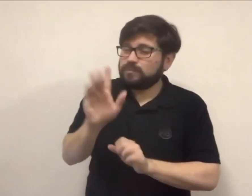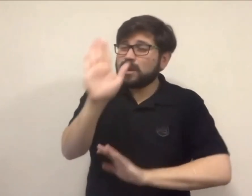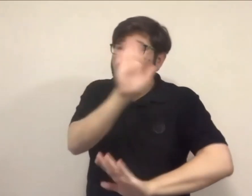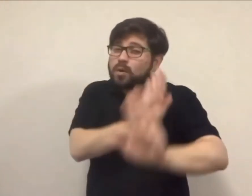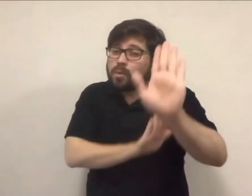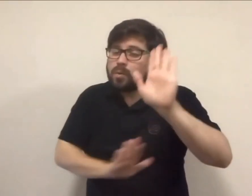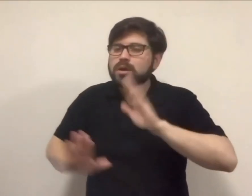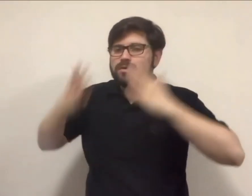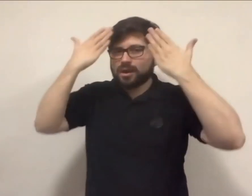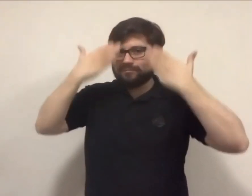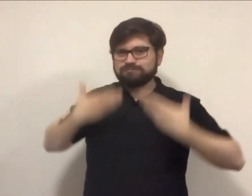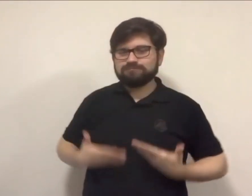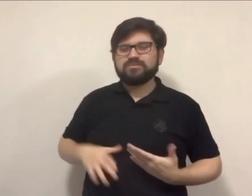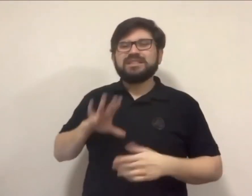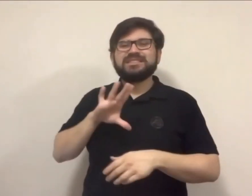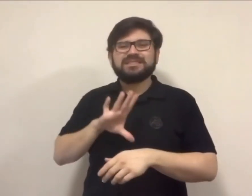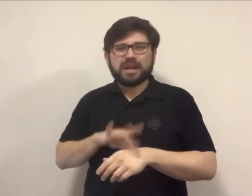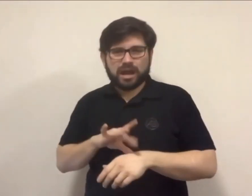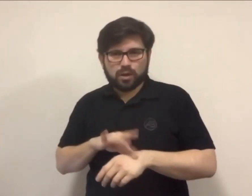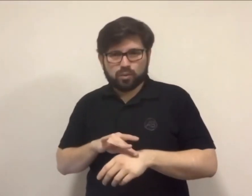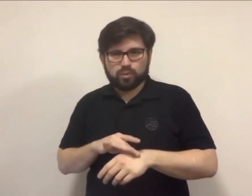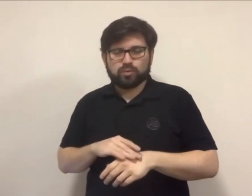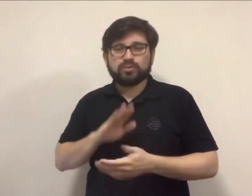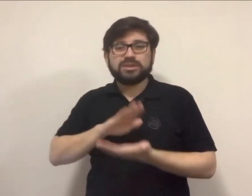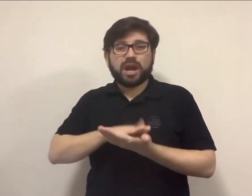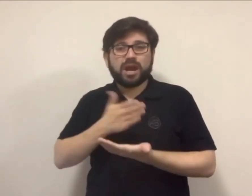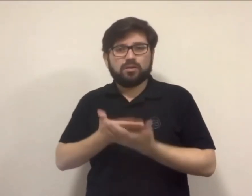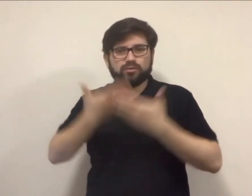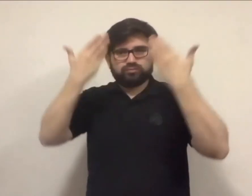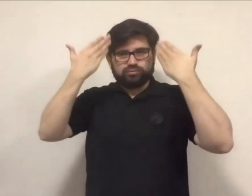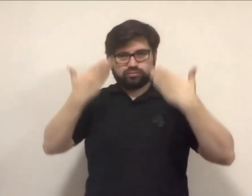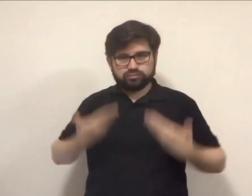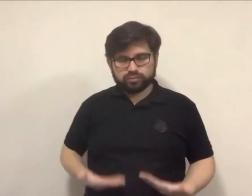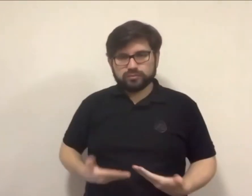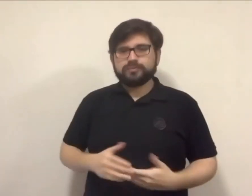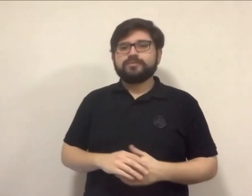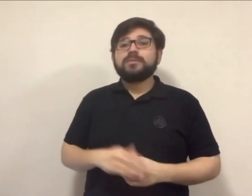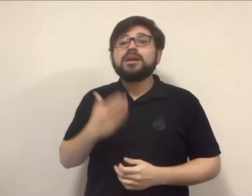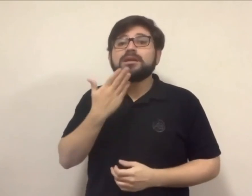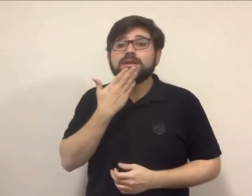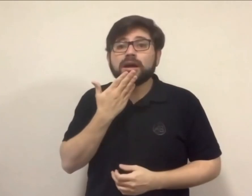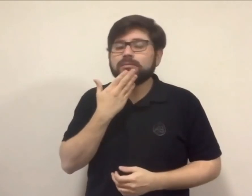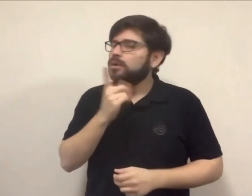Pero son trabajos livianos, siempre cuidando la salud de los niños.